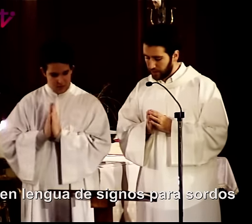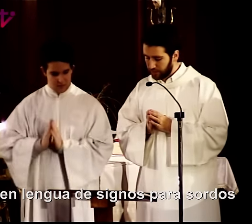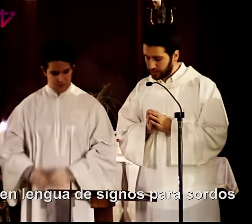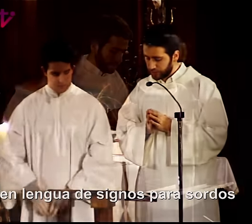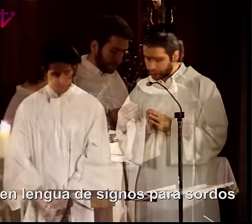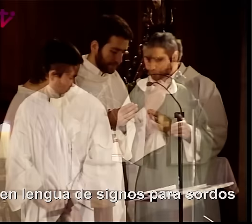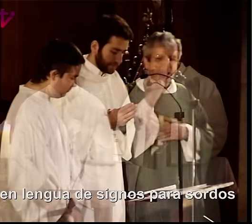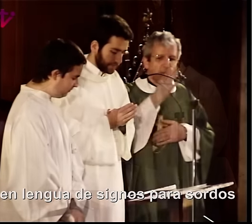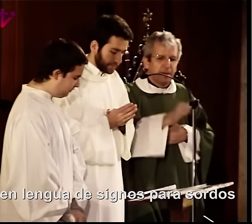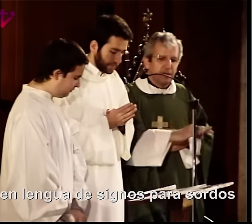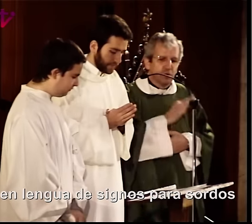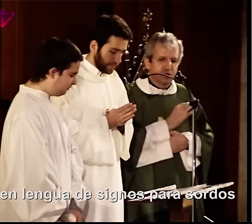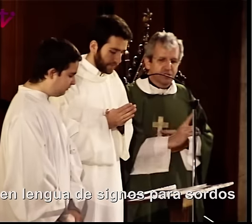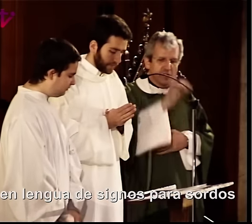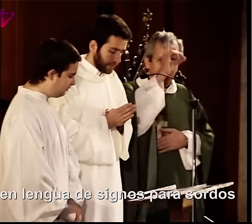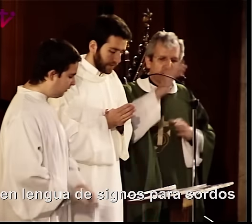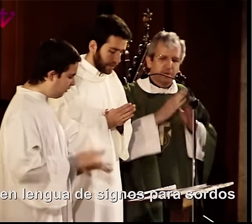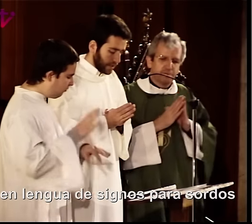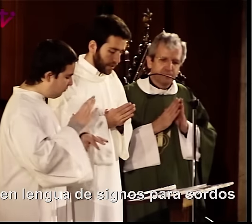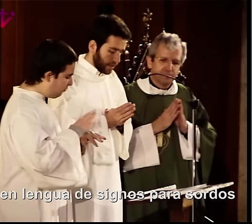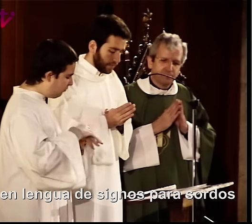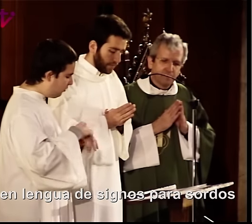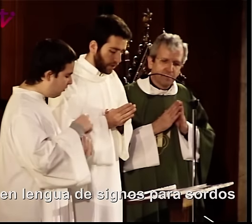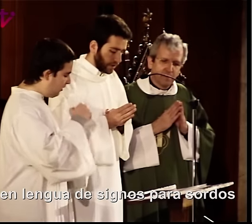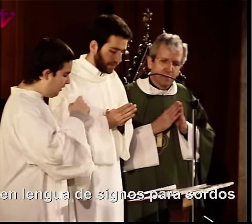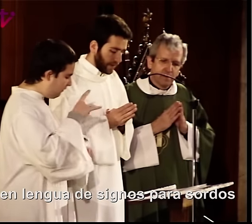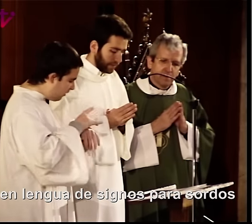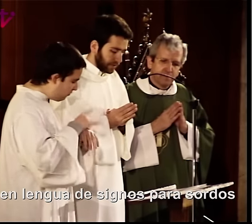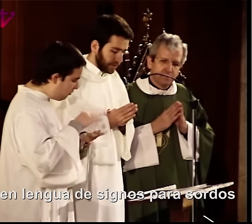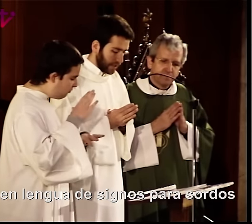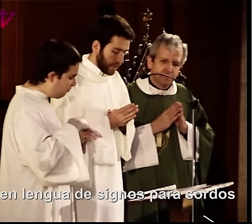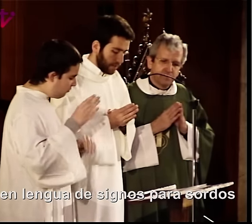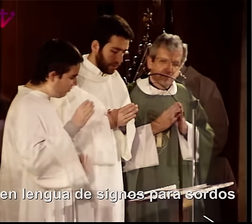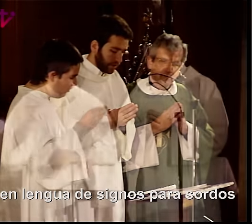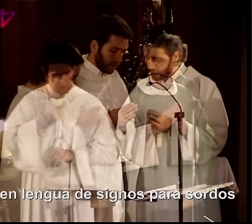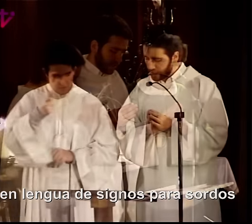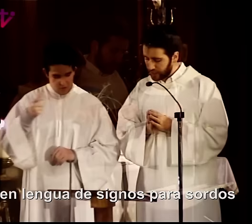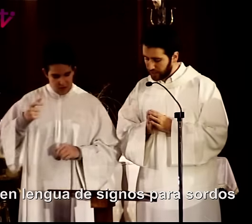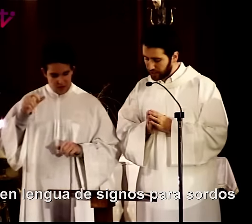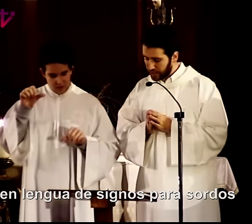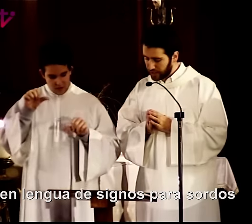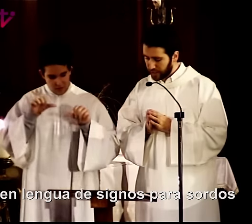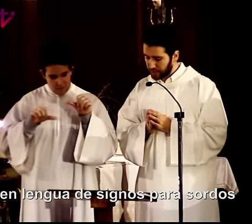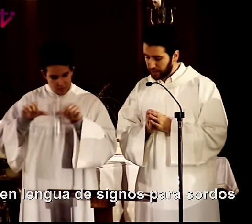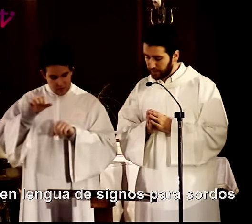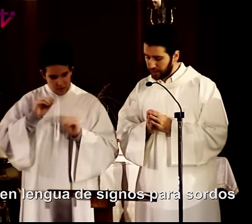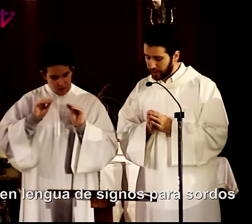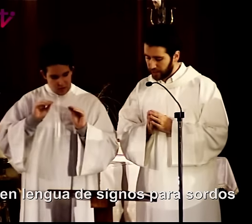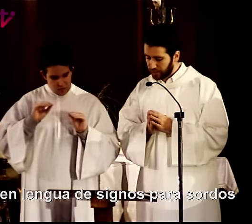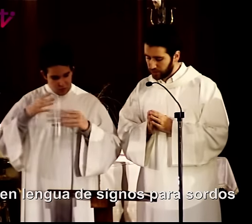oremos. Te lo pedimos, Señor. Por los enfermos, por todas las personas que experimentan en su